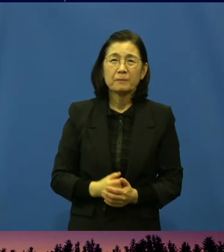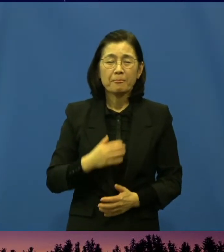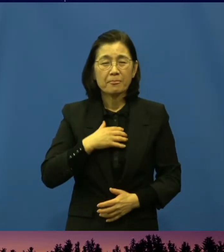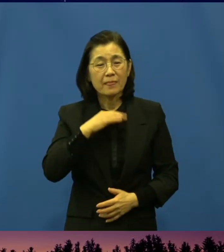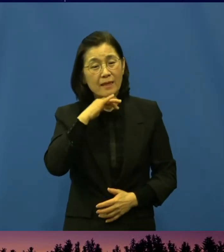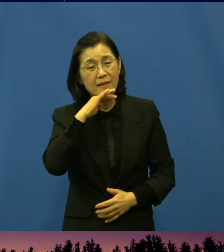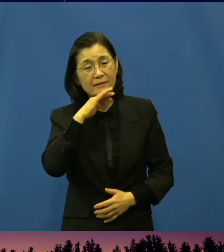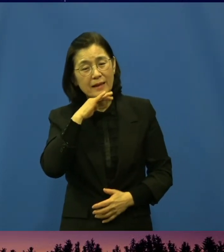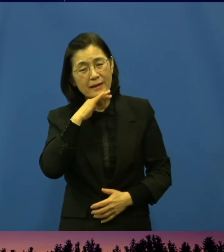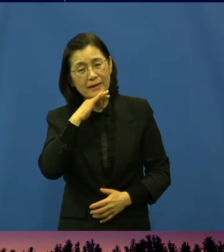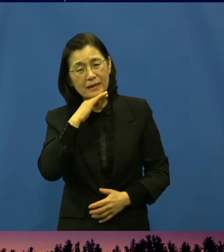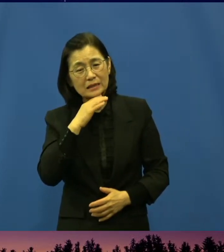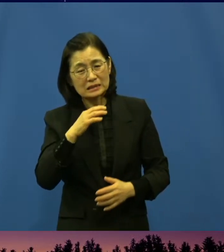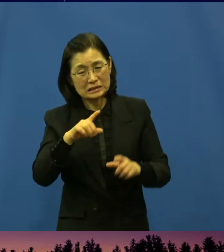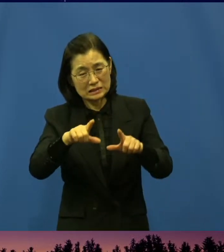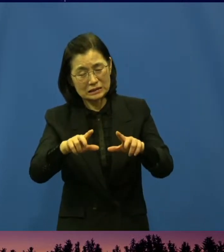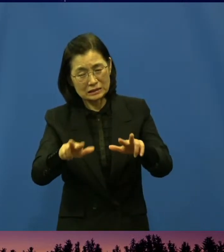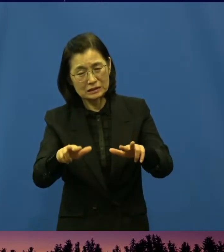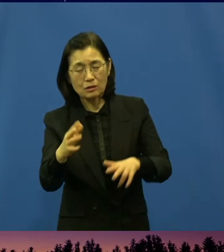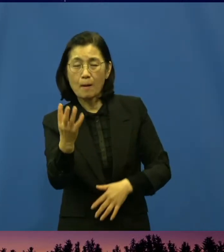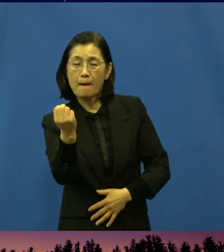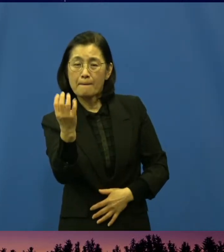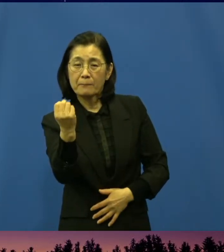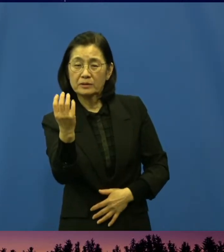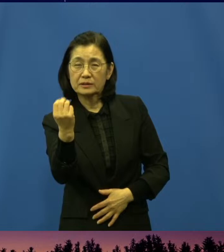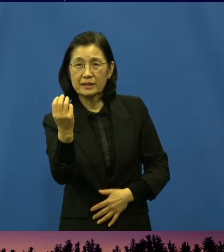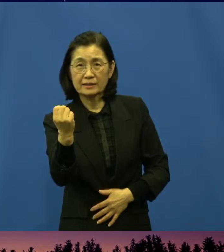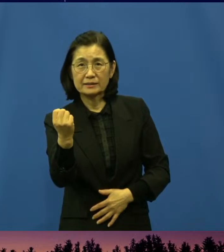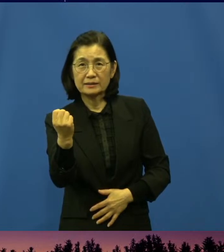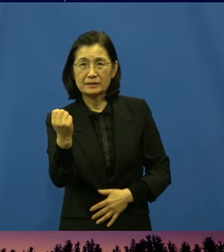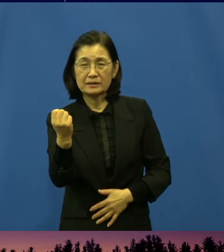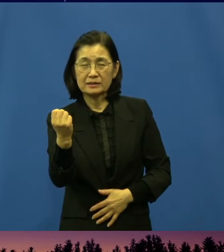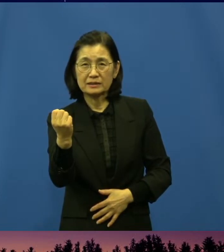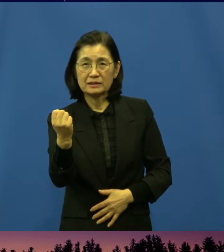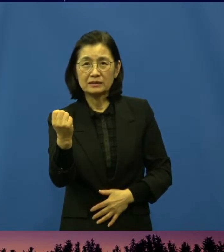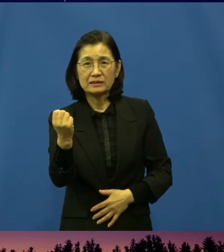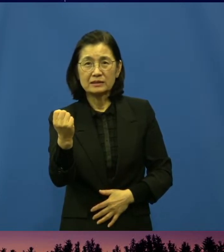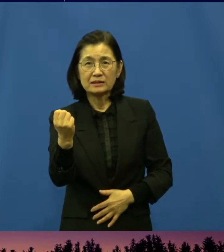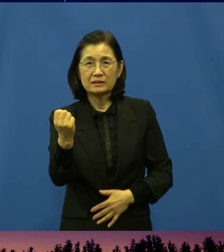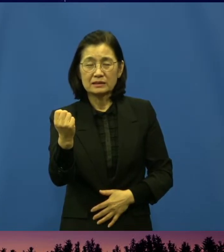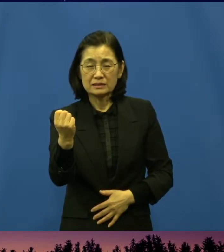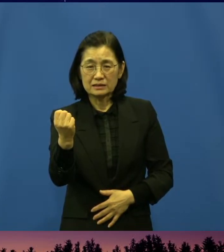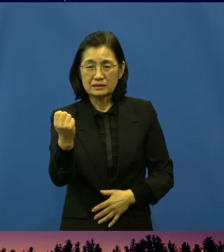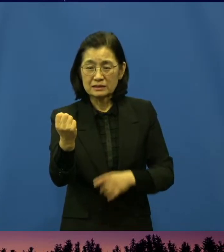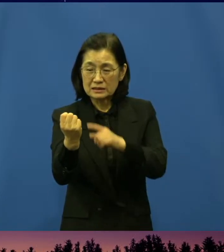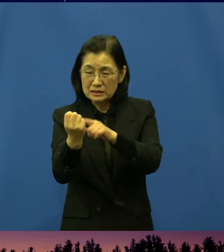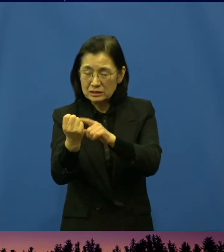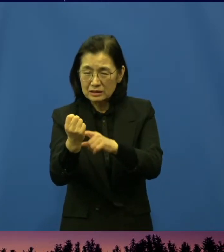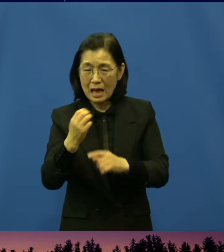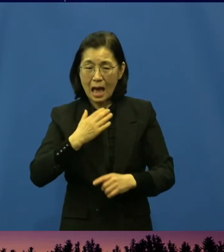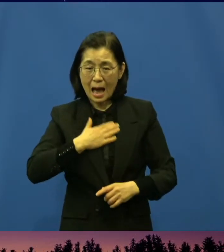지금 어디쯤 와 있는지, 이런 것들이 시간이 흐르고 있는 것들에 대한 인식을 하는 거죠.